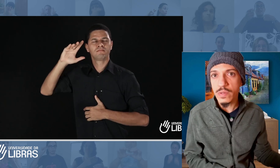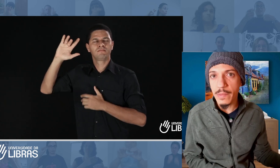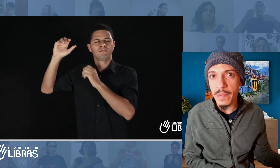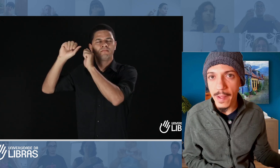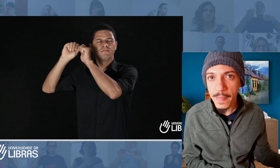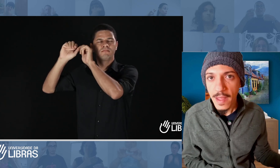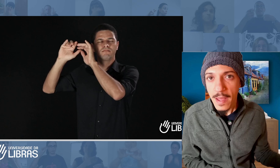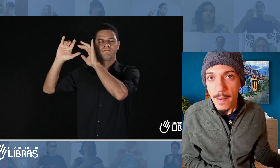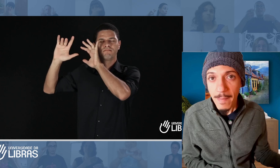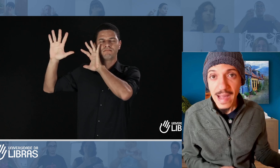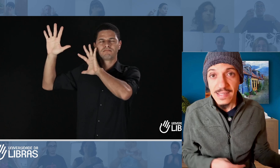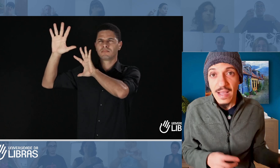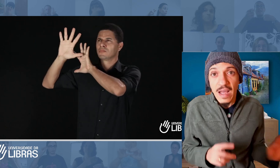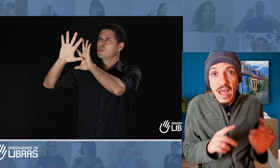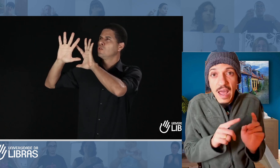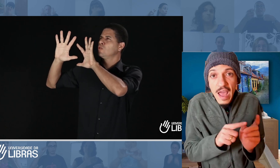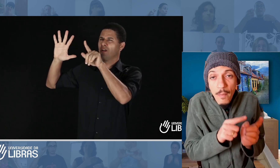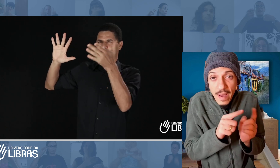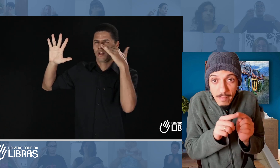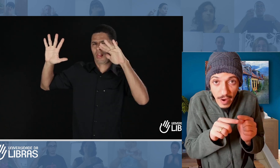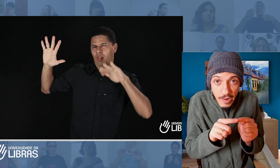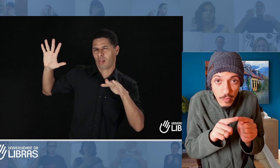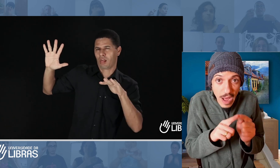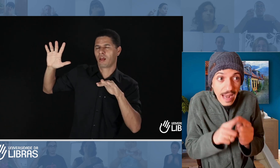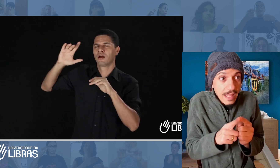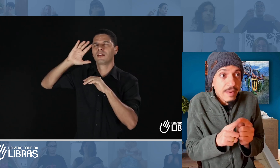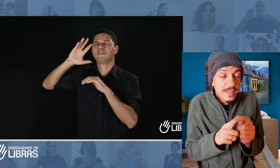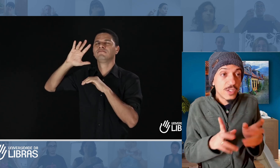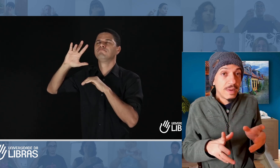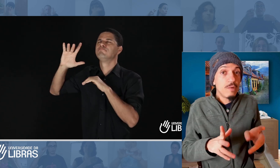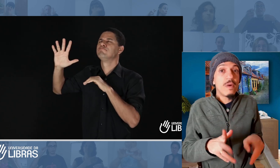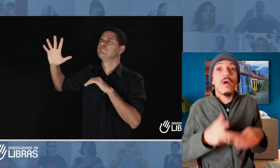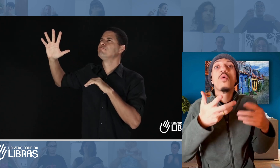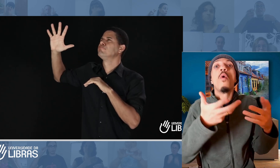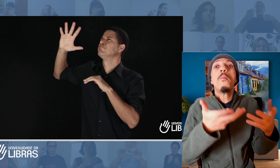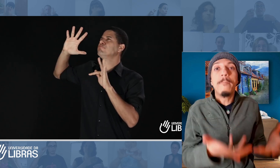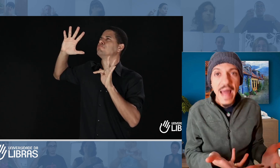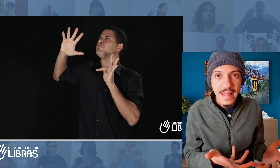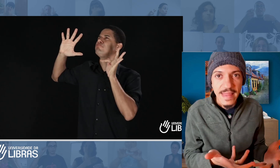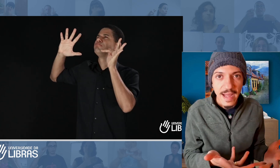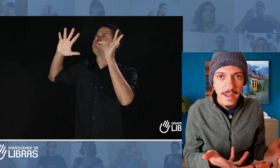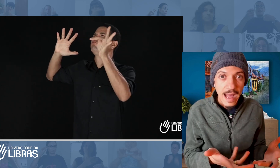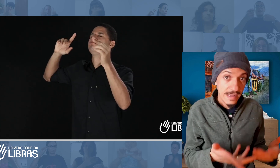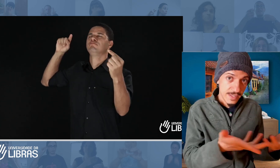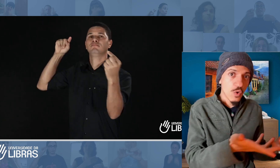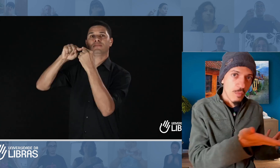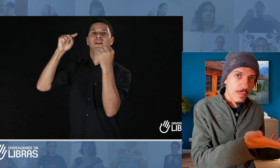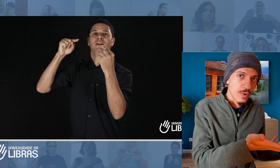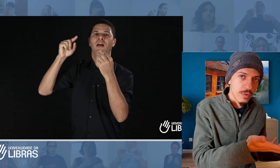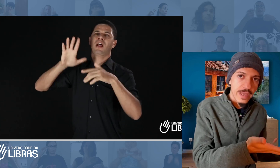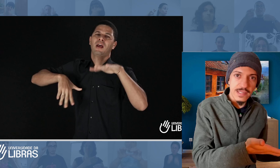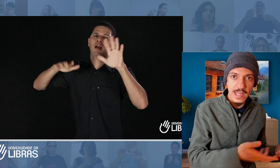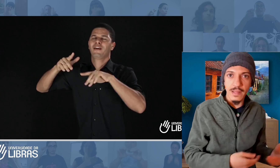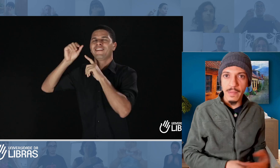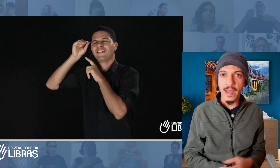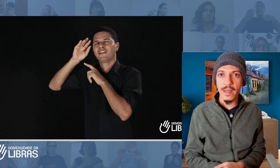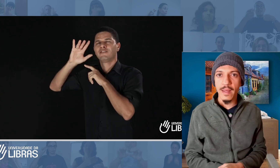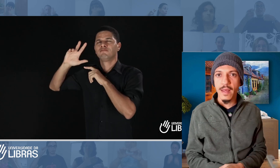também. Mas, embora a Libras seja uma língua completa, assim como o português é também,